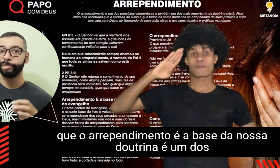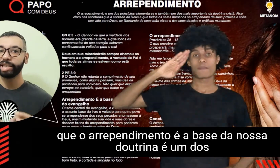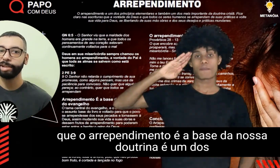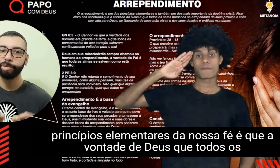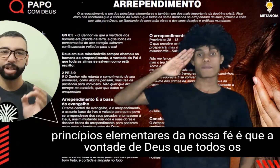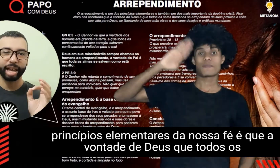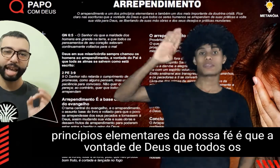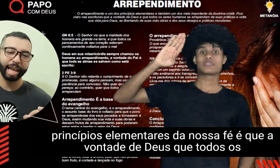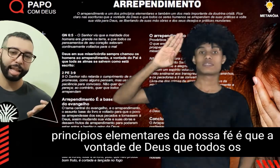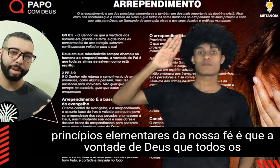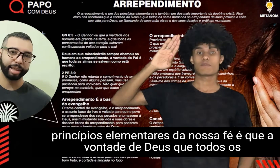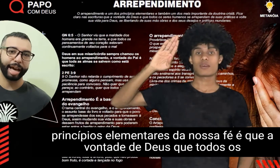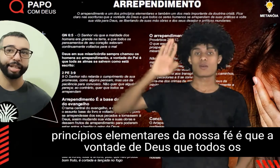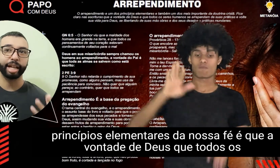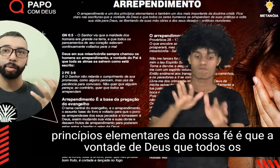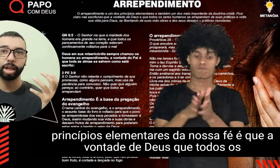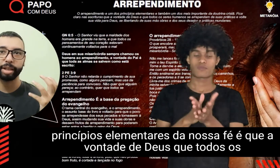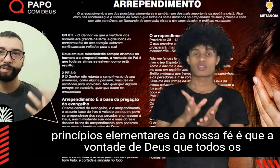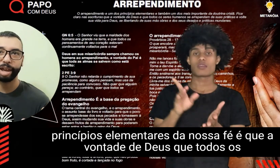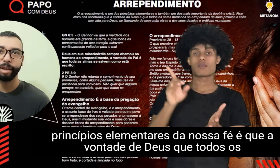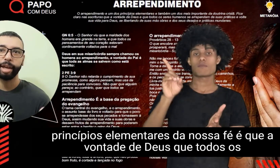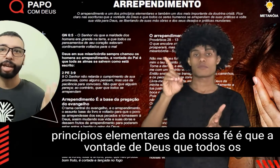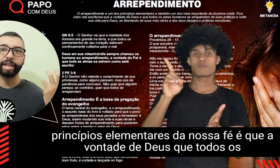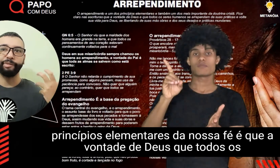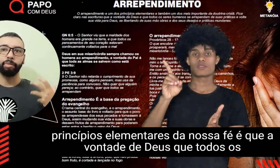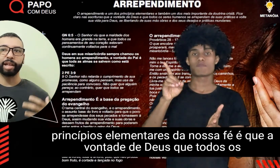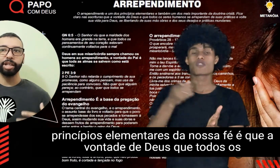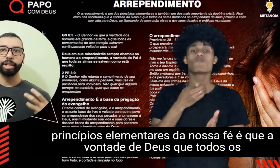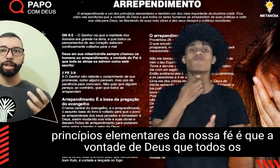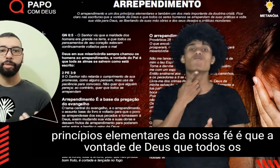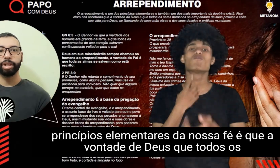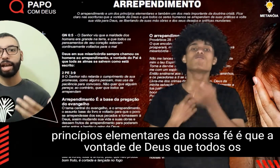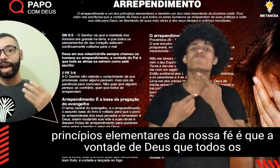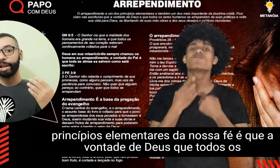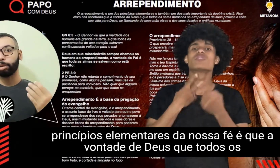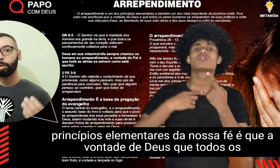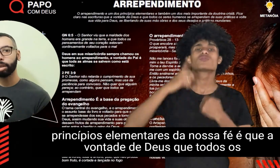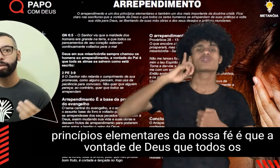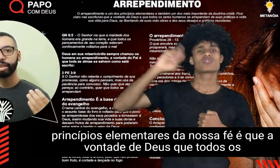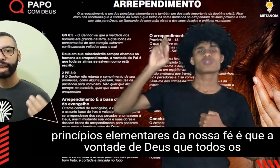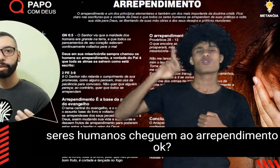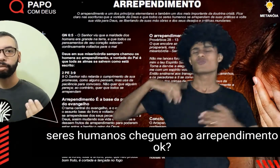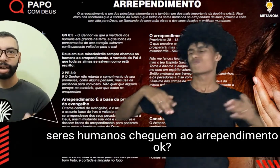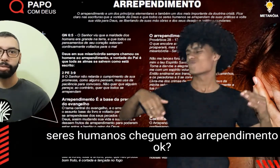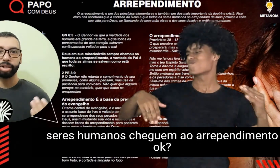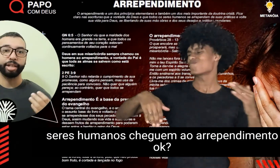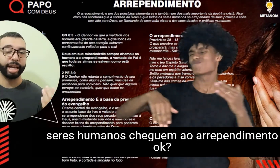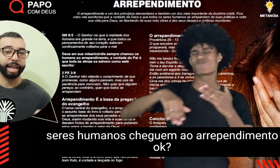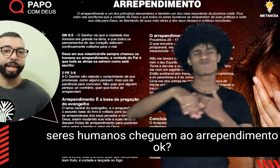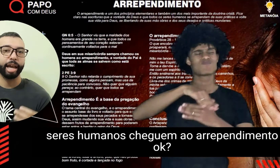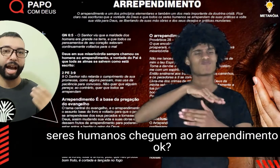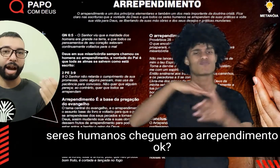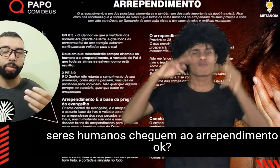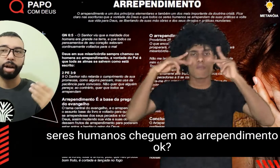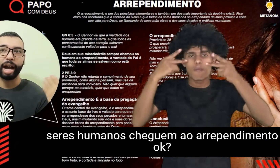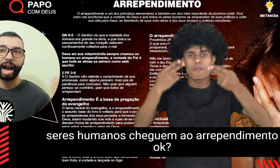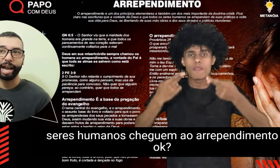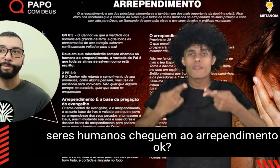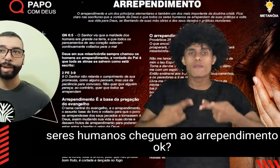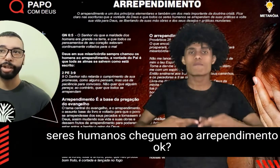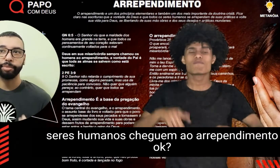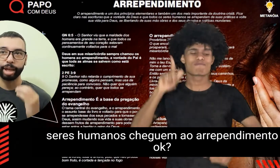é um dos princípios elementares da nossa fé e que a vontade de Deus é que todos os seres humanos cheguem